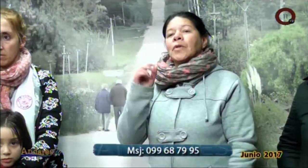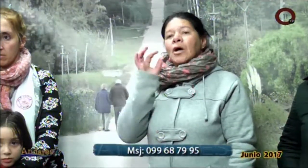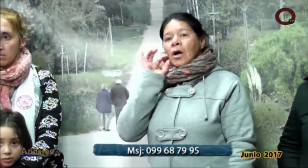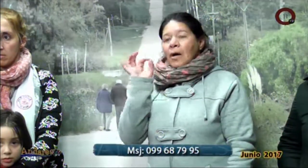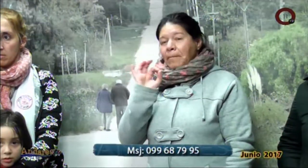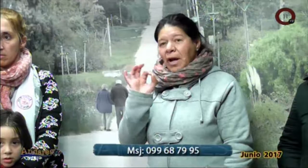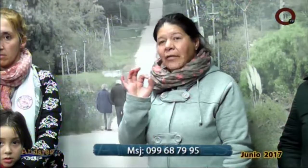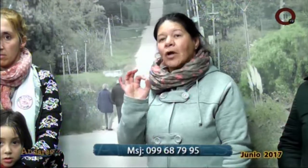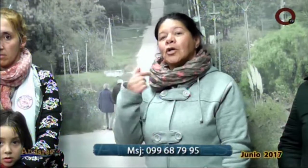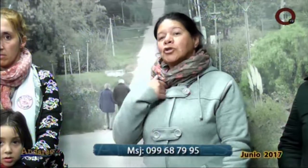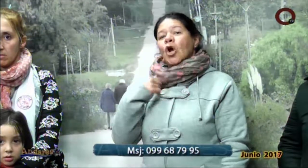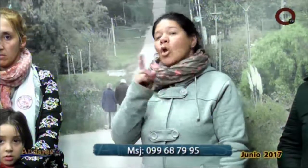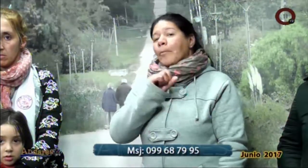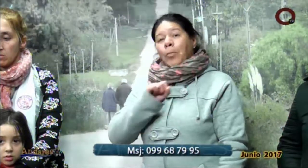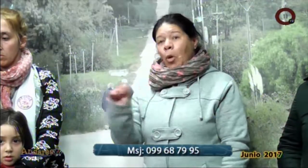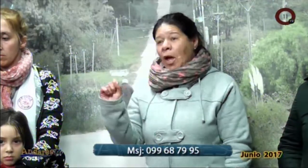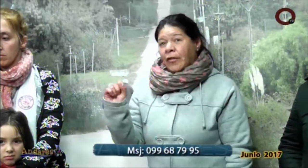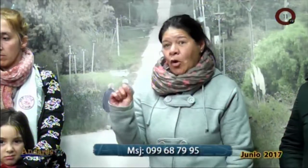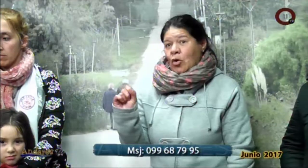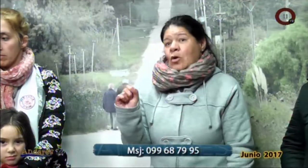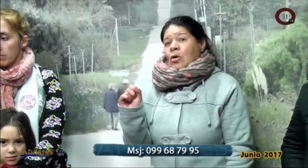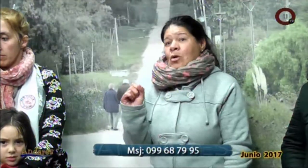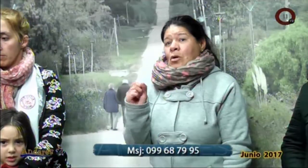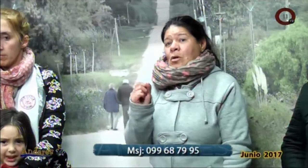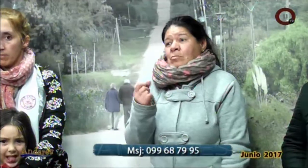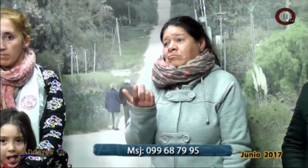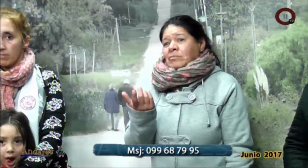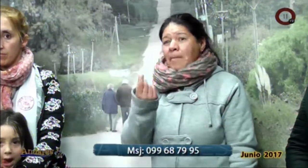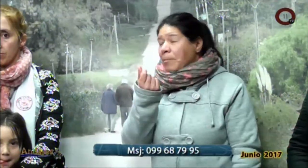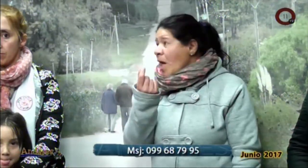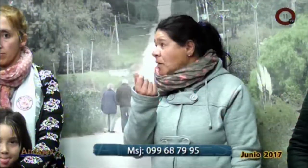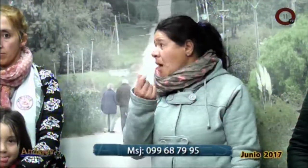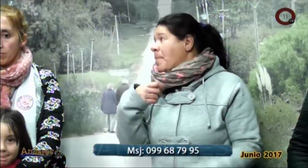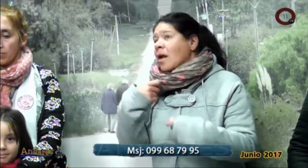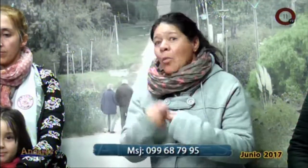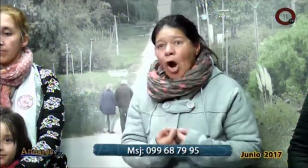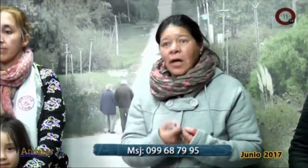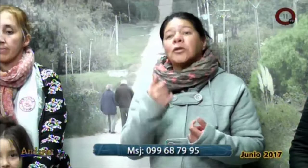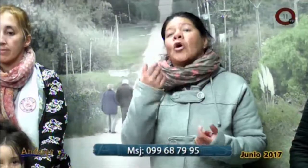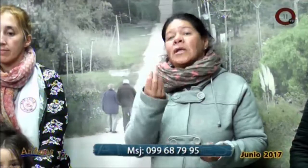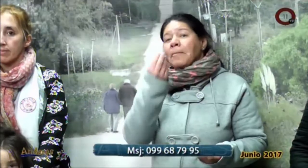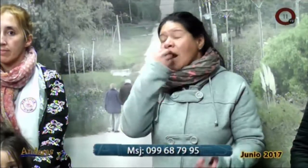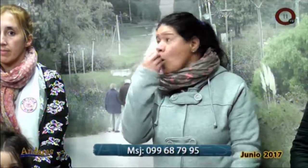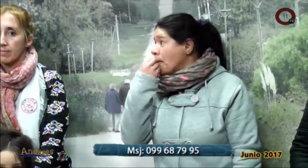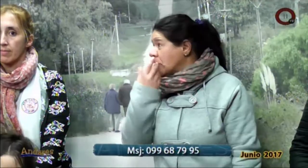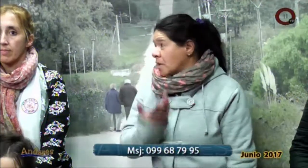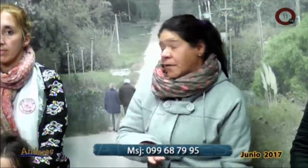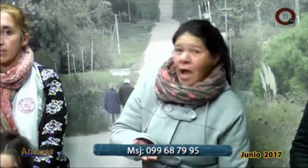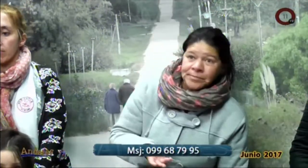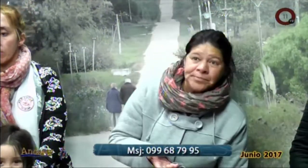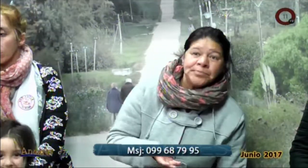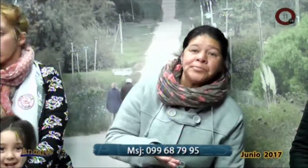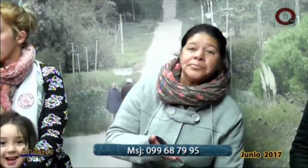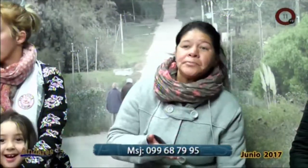Esa quería buscar trabajo Entonces le dice a la persona Que la atiende Yo no tengo plata Para el